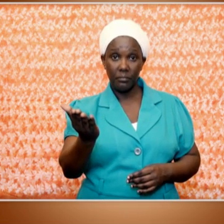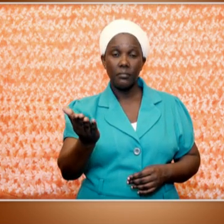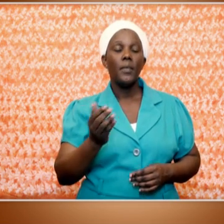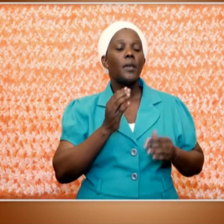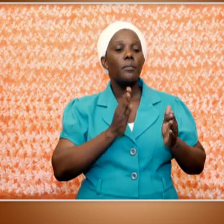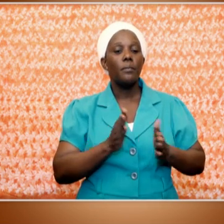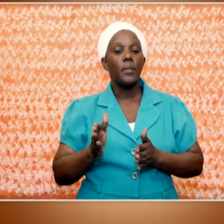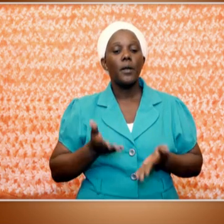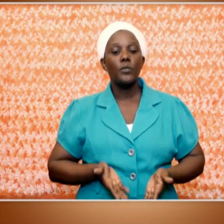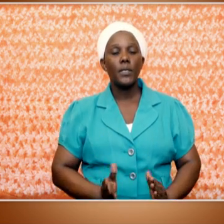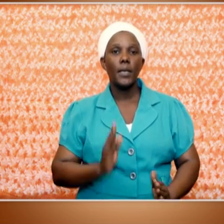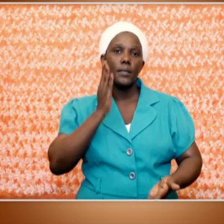uzazi, timiza malengo yako.